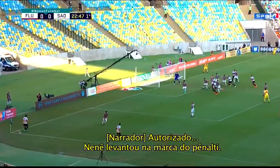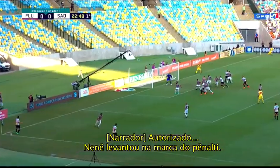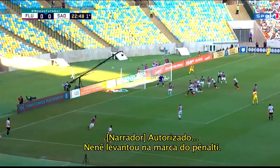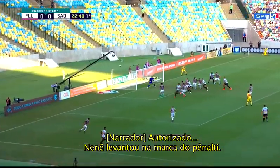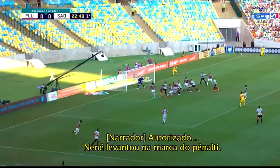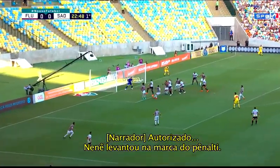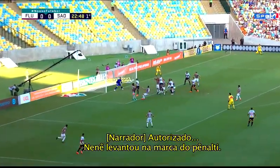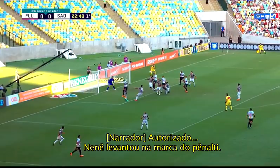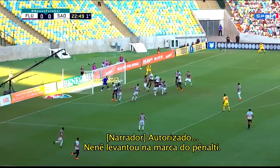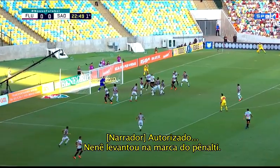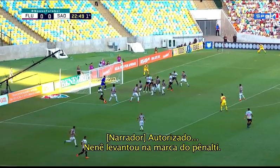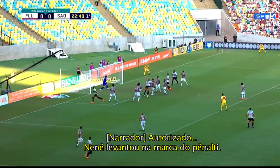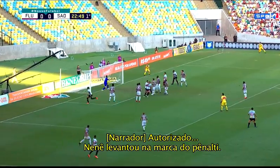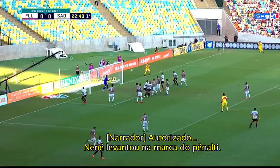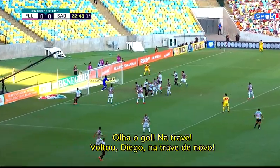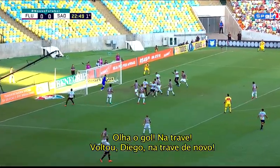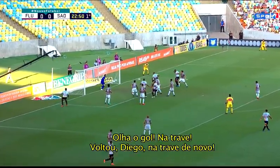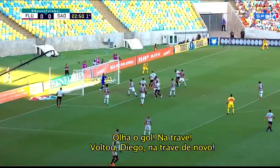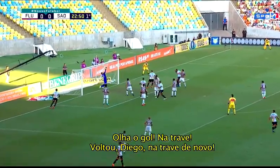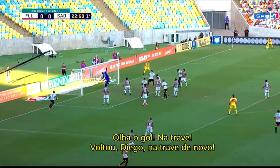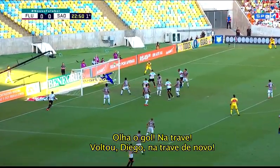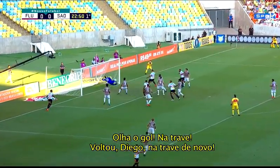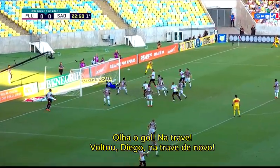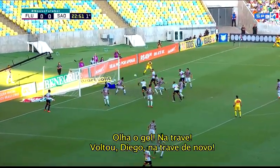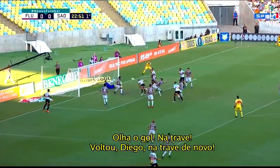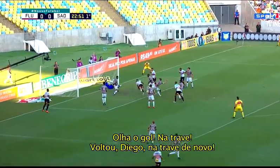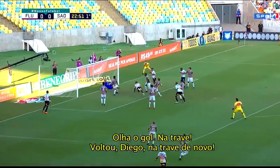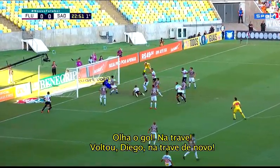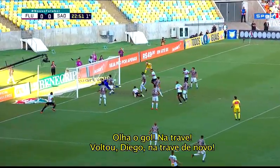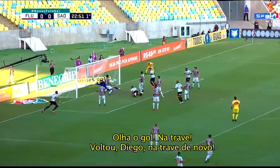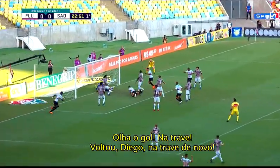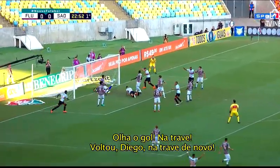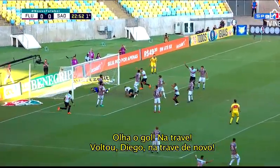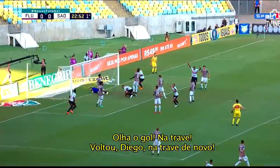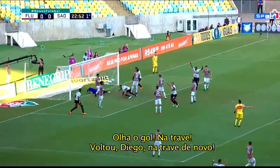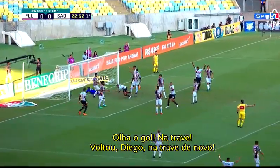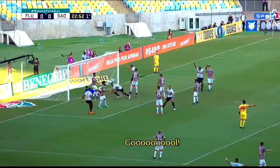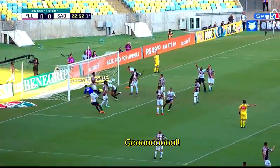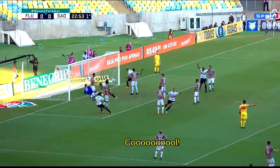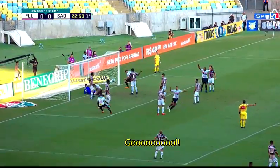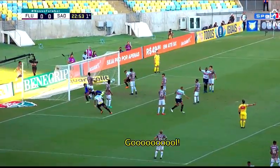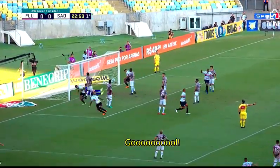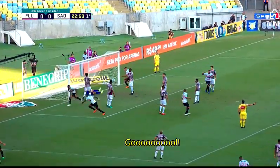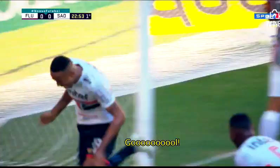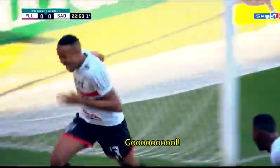Autorizado, Nenê levantou na marca do pênalti, olha o gol, na trave, voltou o Diego na trave de novo,